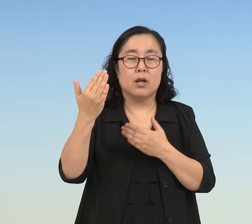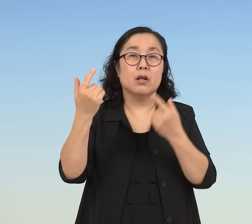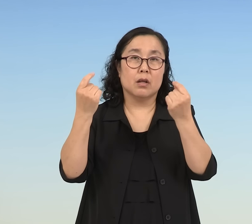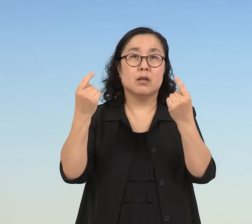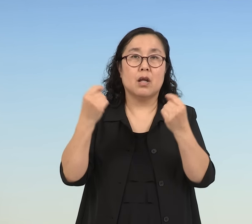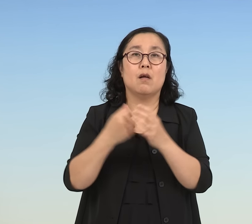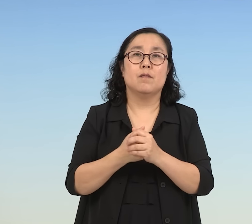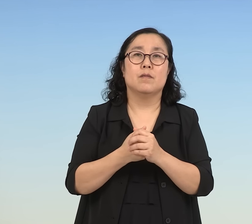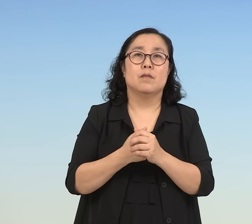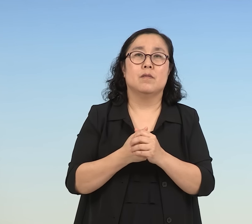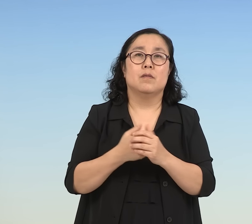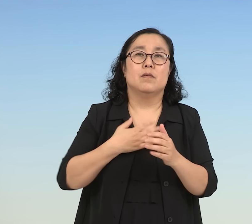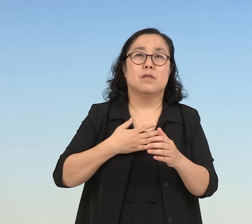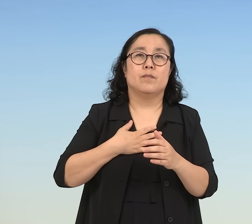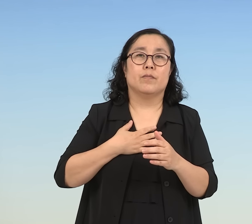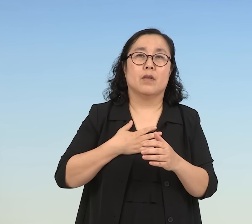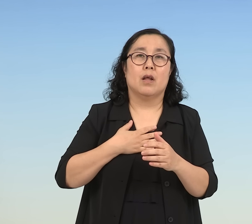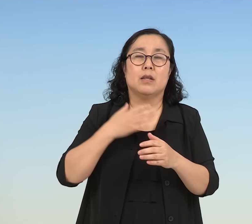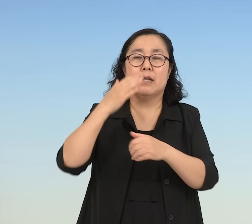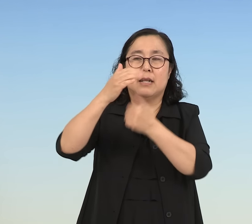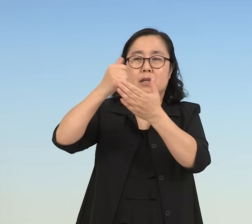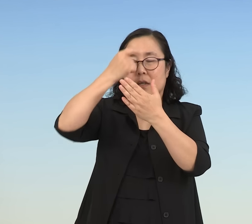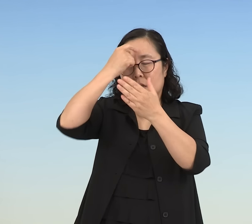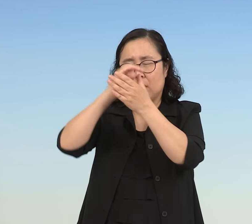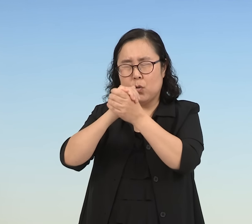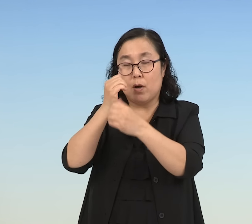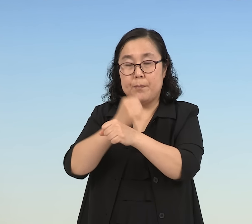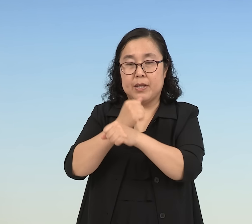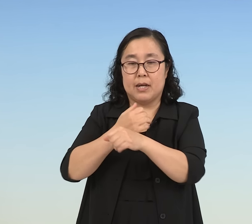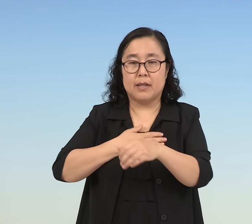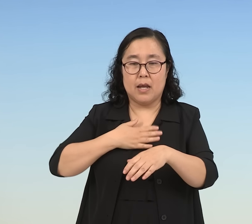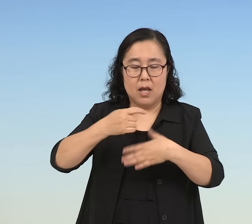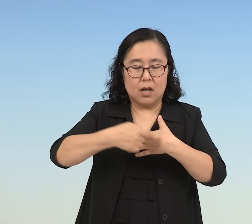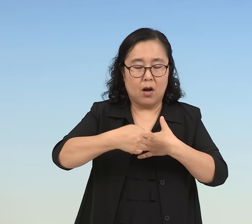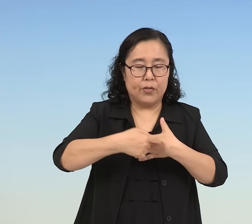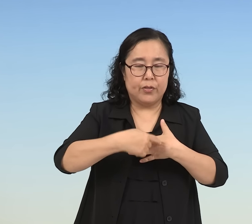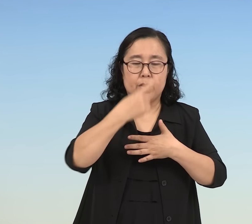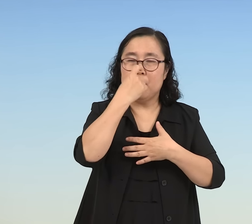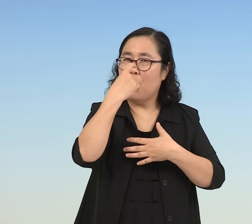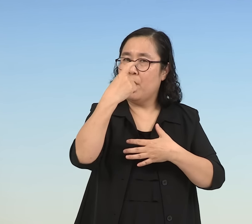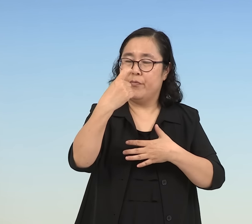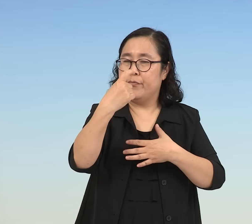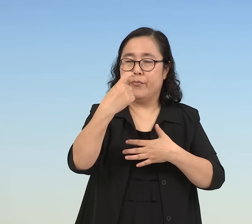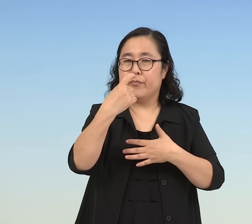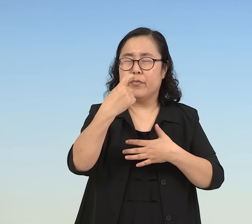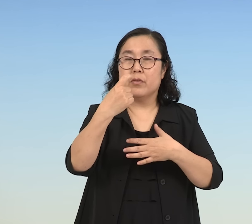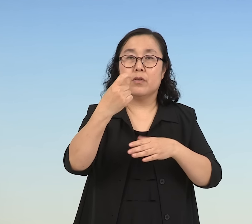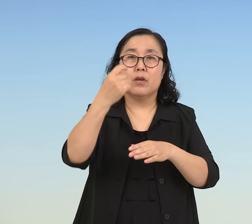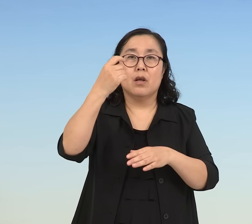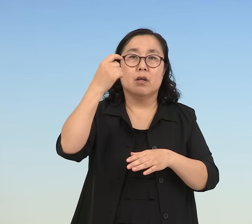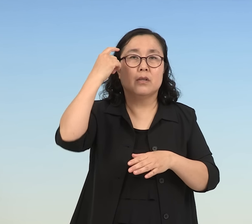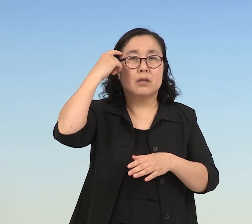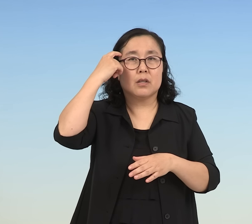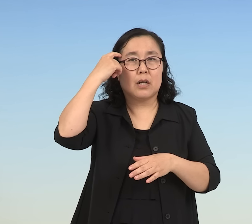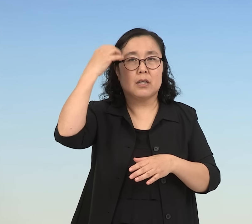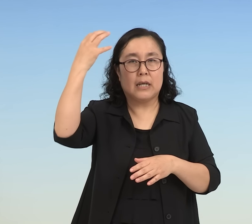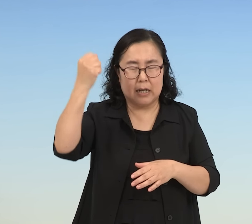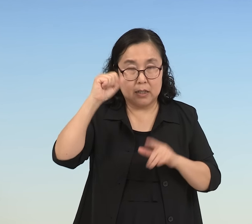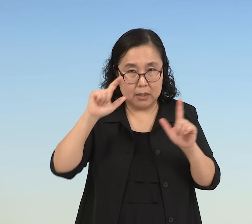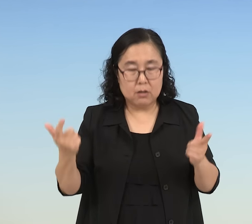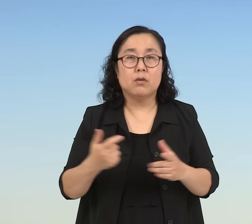이천수 목사가 헛멋이 들지 않게 해주세요. 헛멋이. 큰 교회 한답시고 그냥 그들먹거리고 막 화려한 망치가 되고